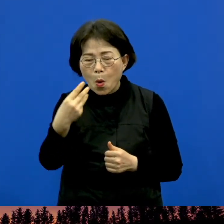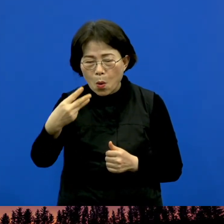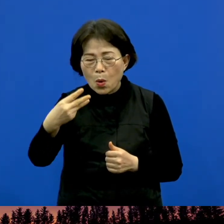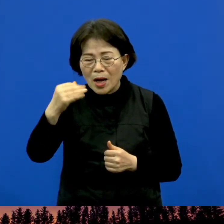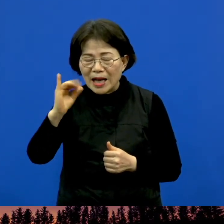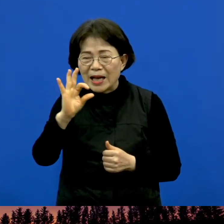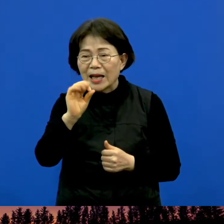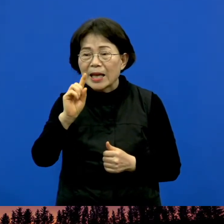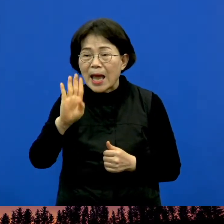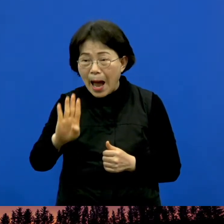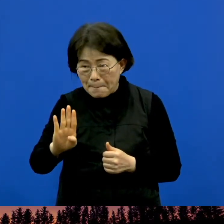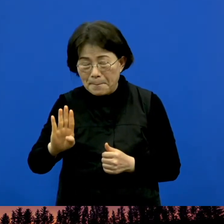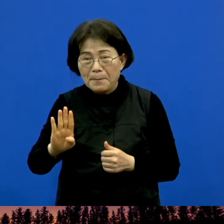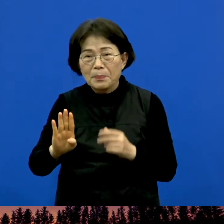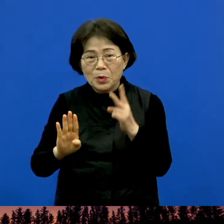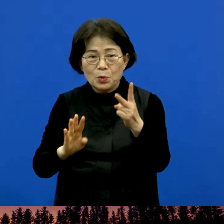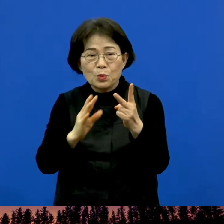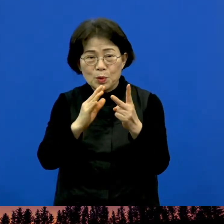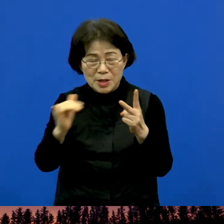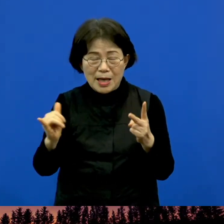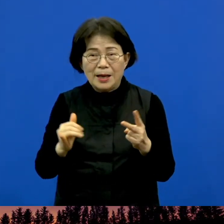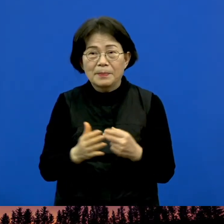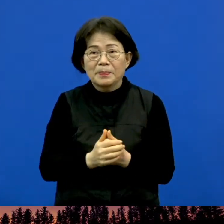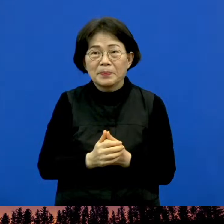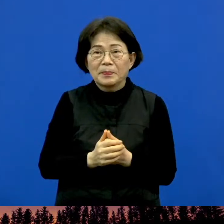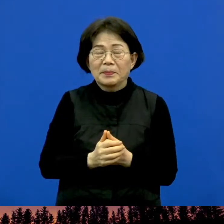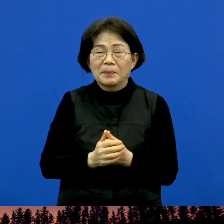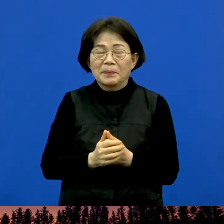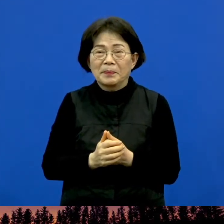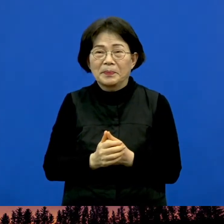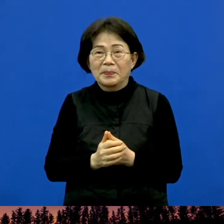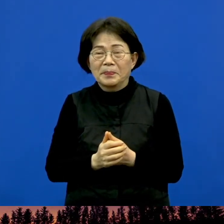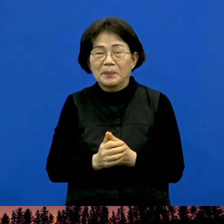사람을 여기 보십시오. 30절 다시 띄워 보십시오.